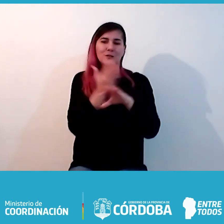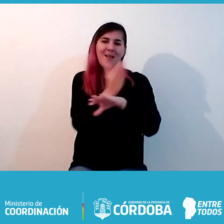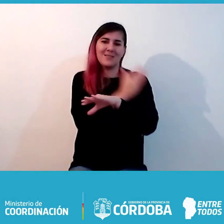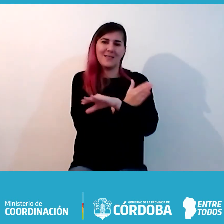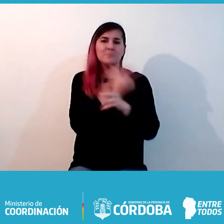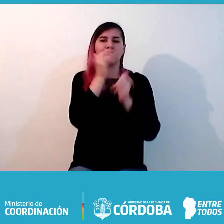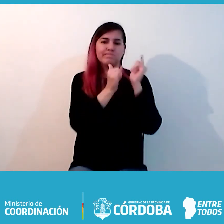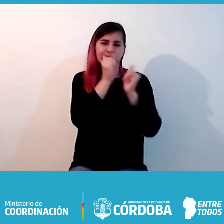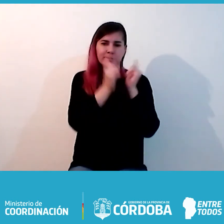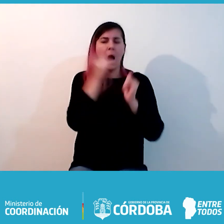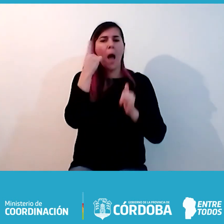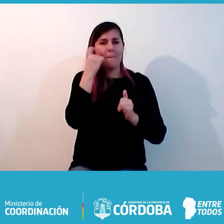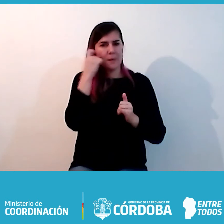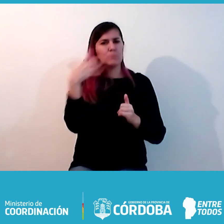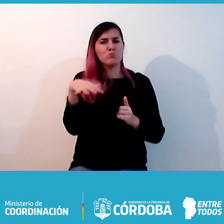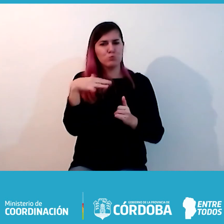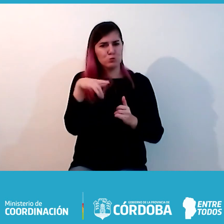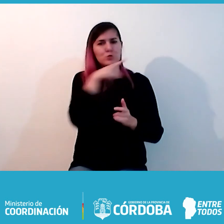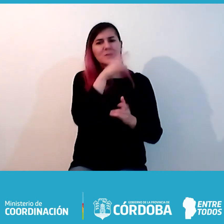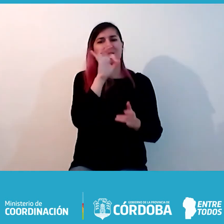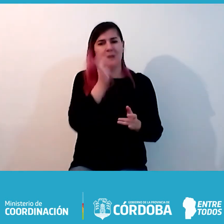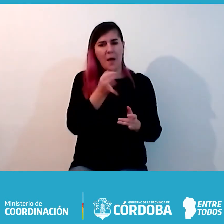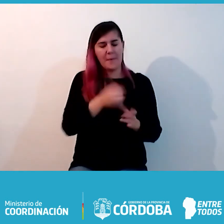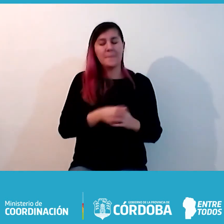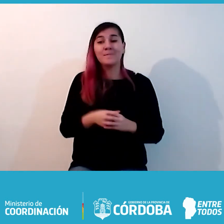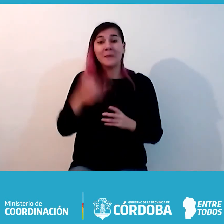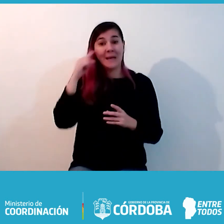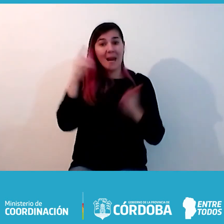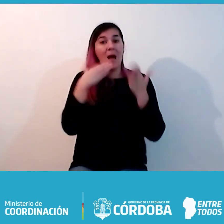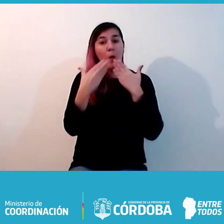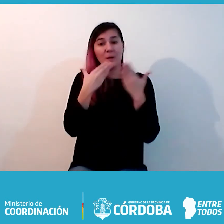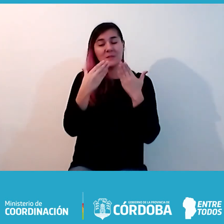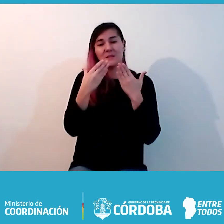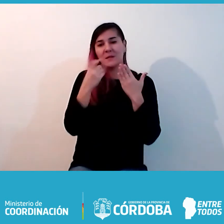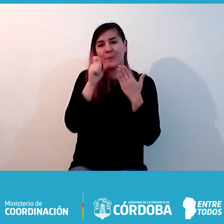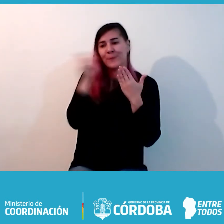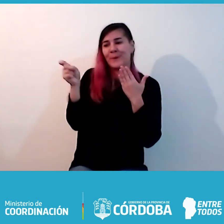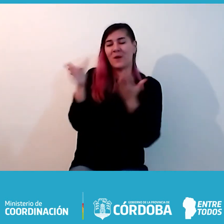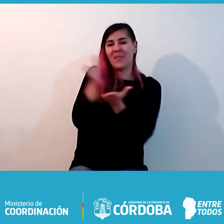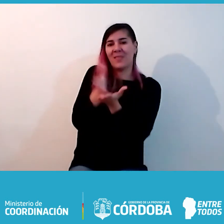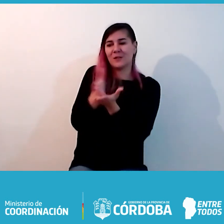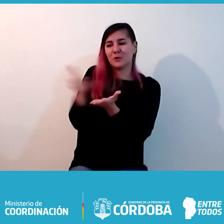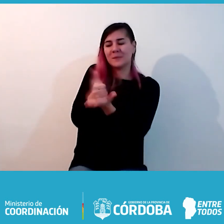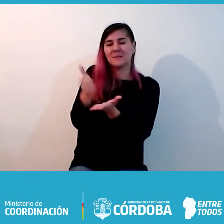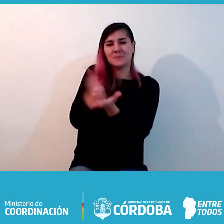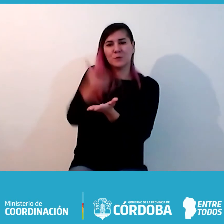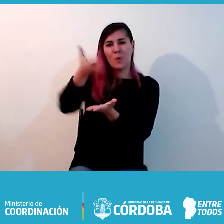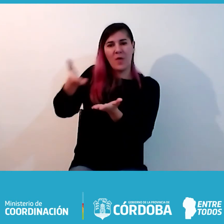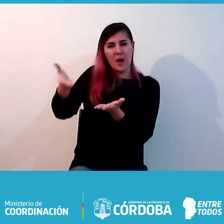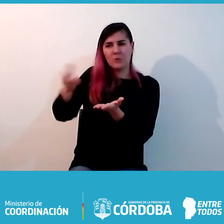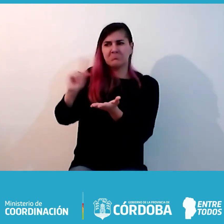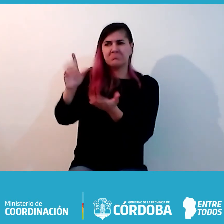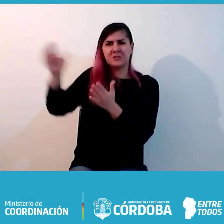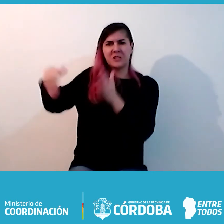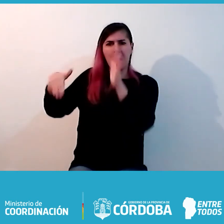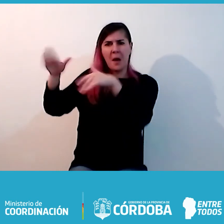anteriormente, aprende mucho de ellos que muestran sus saberes. Cree que esta audiencia vulnera el derecho de participación ciudadana, que no se los consultó previamente a